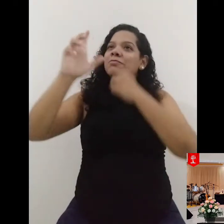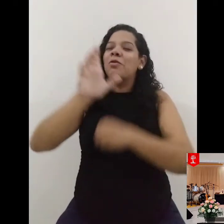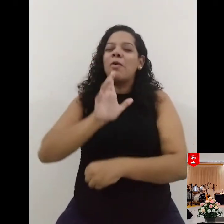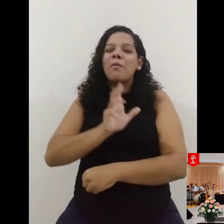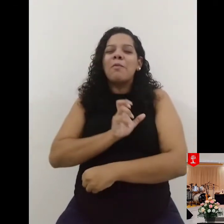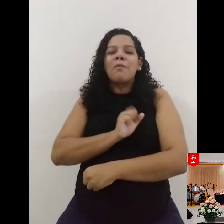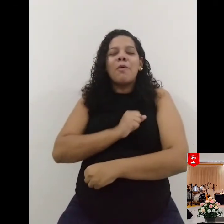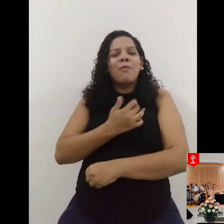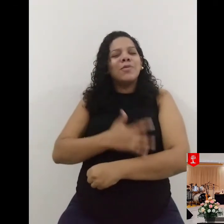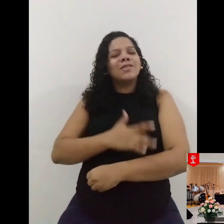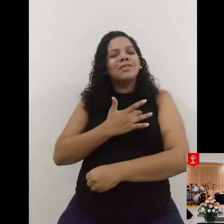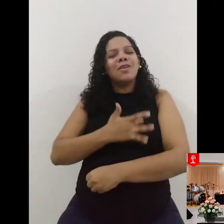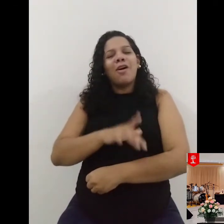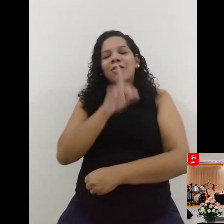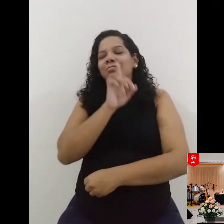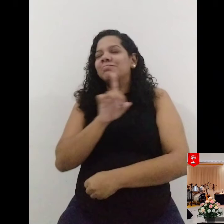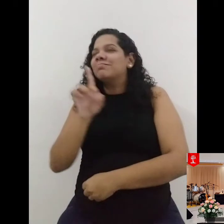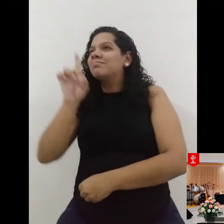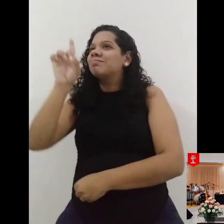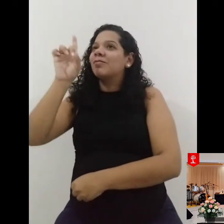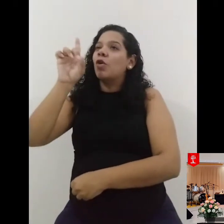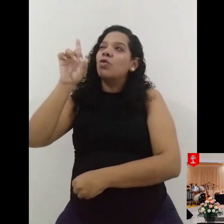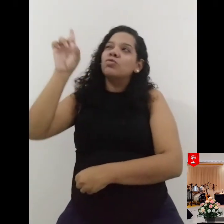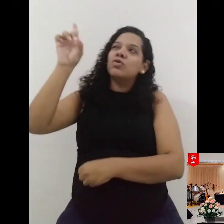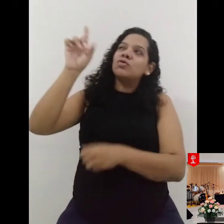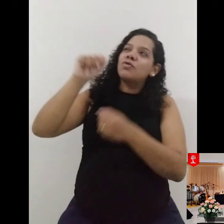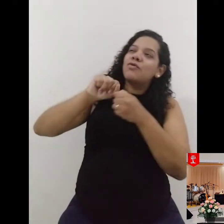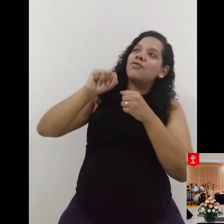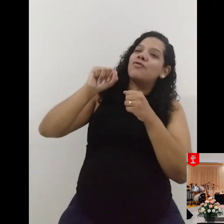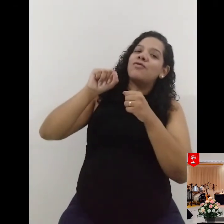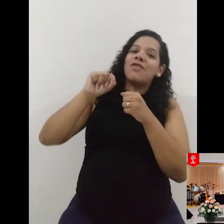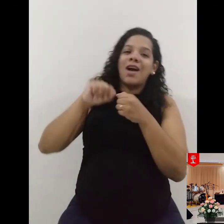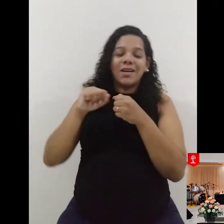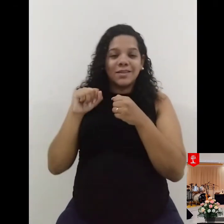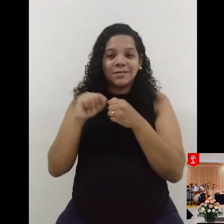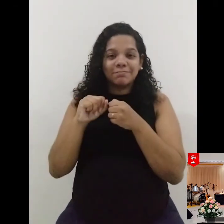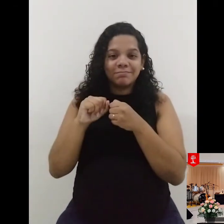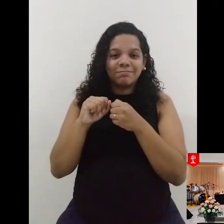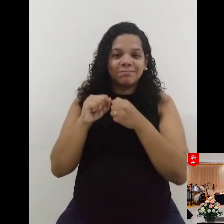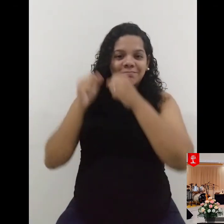que ele é por si, ou pelo menos por aquilo que ele acha ser.